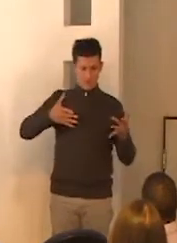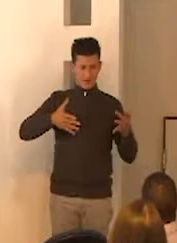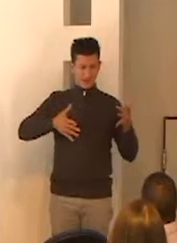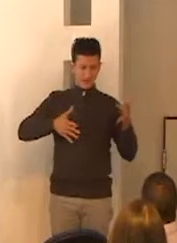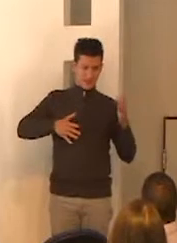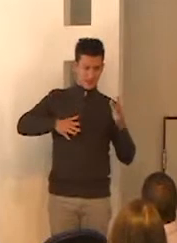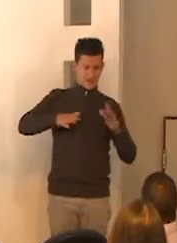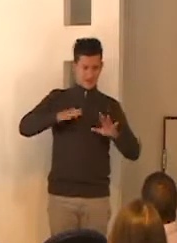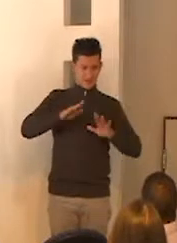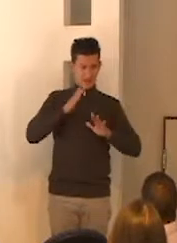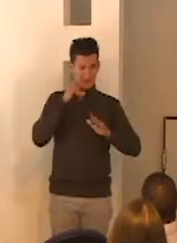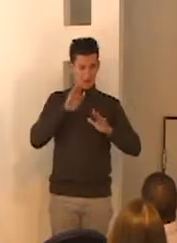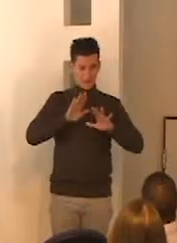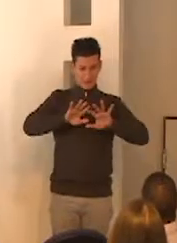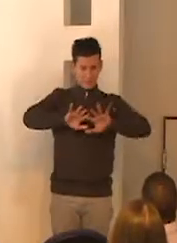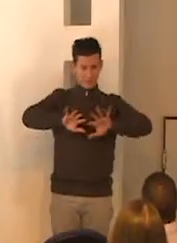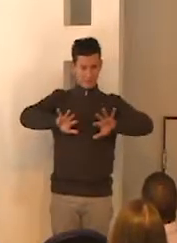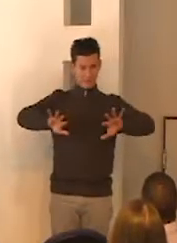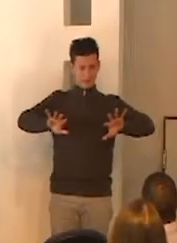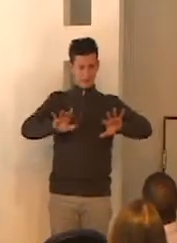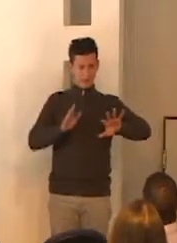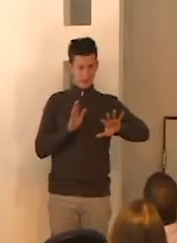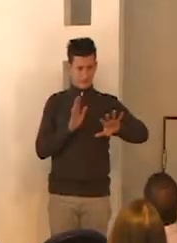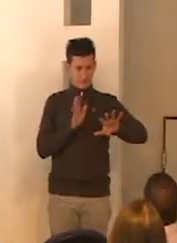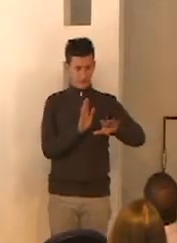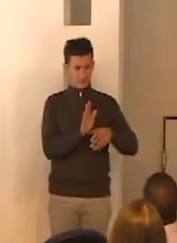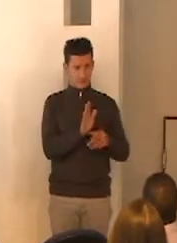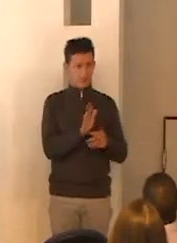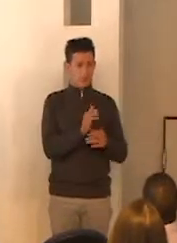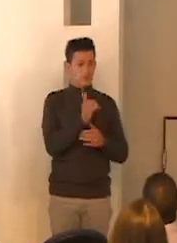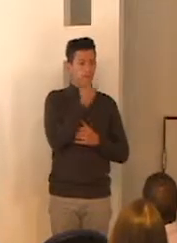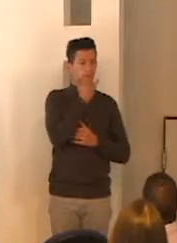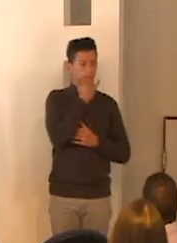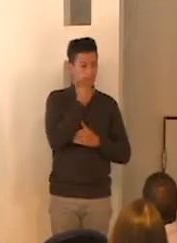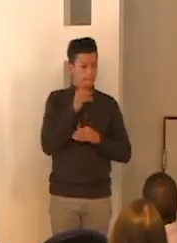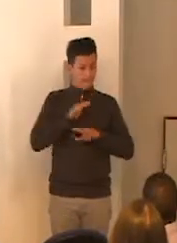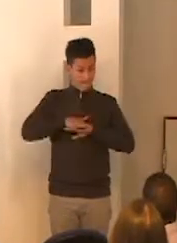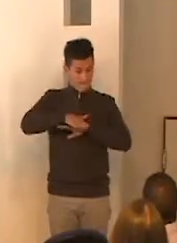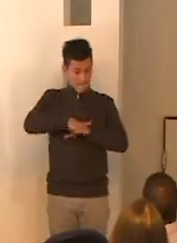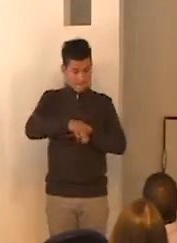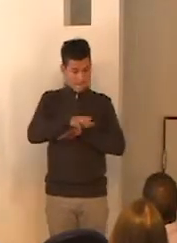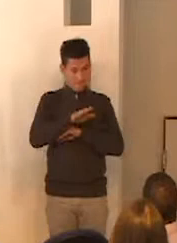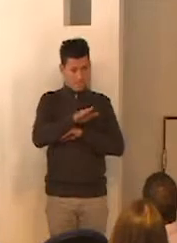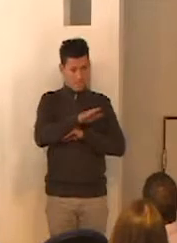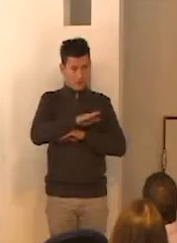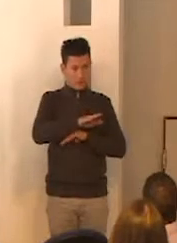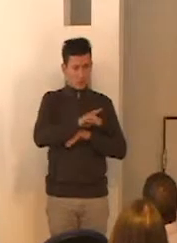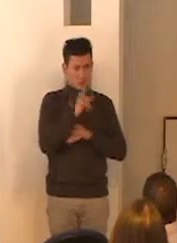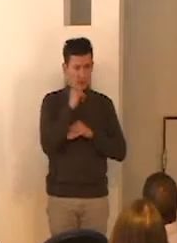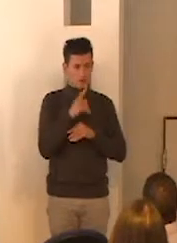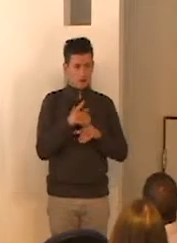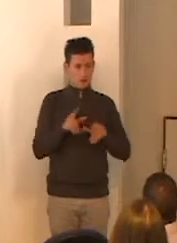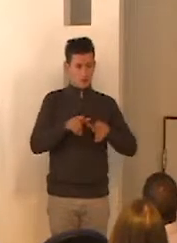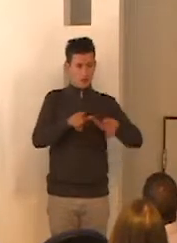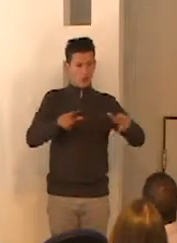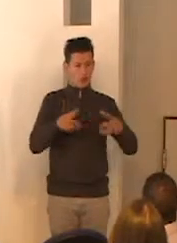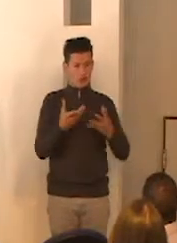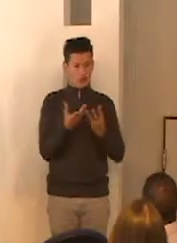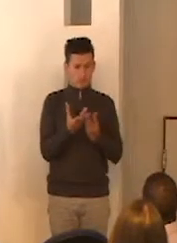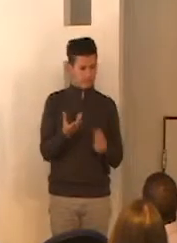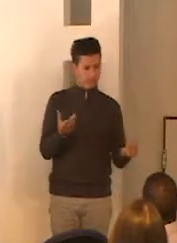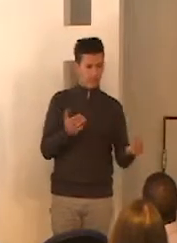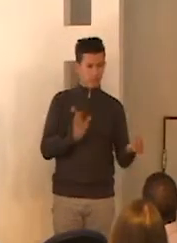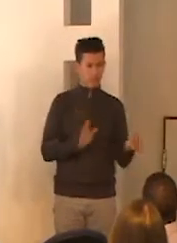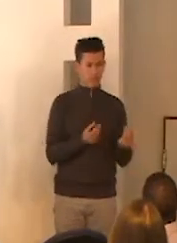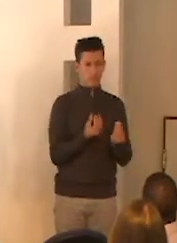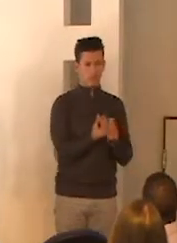altamente restringidas, lo que determina pues que tengan un lugar subalternizado